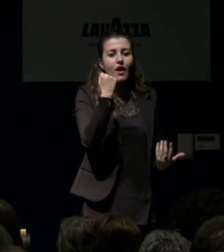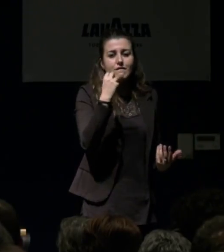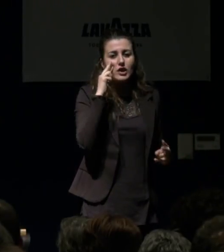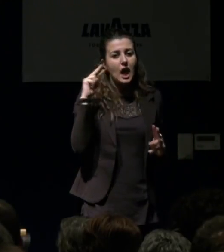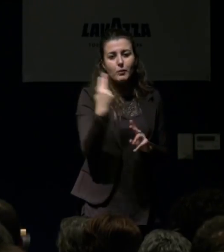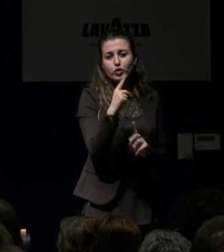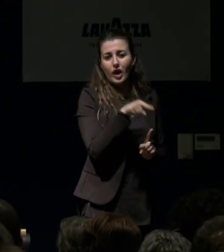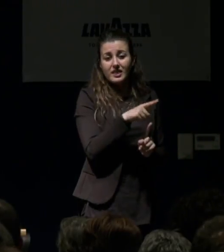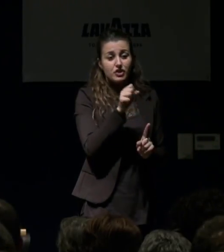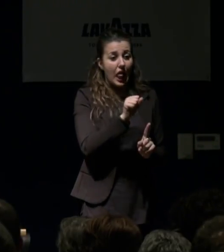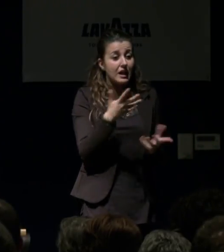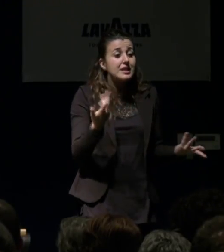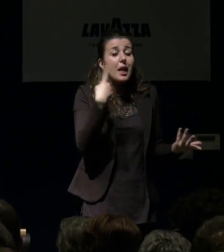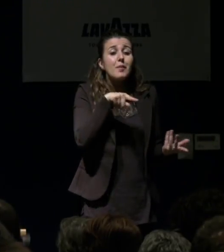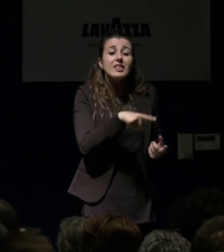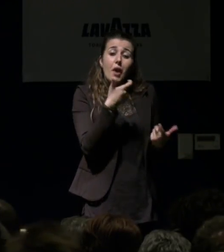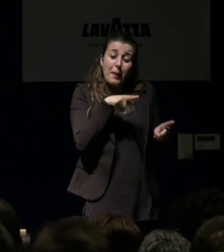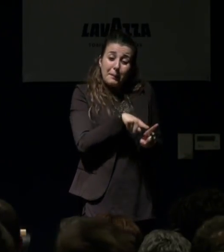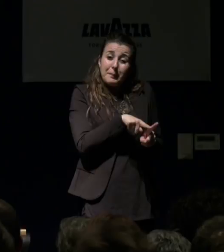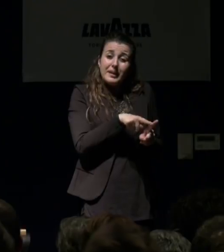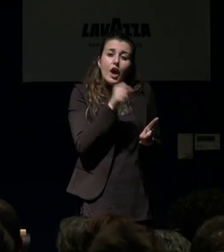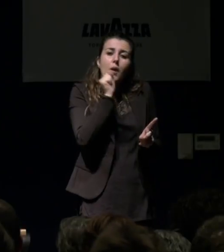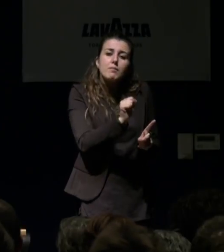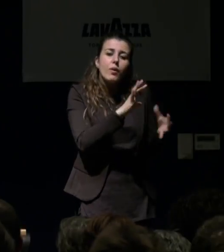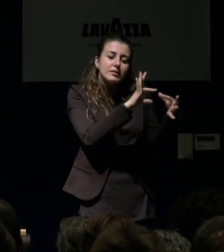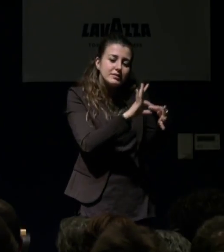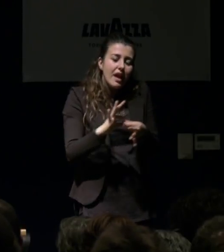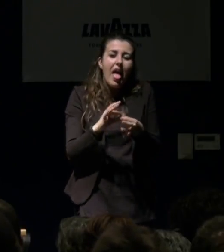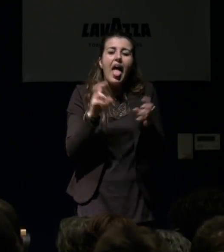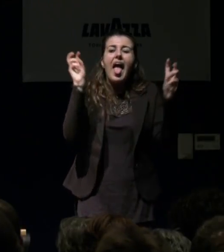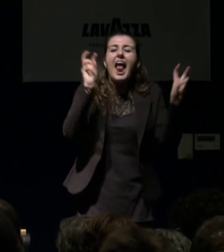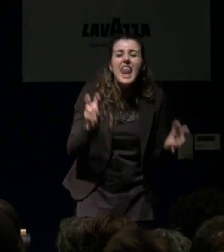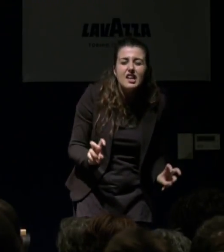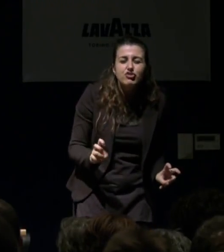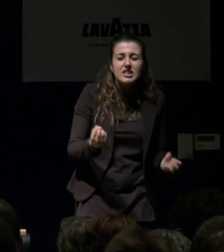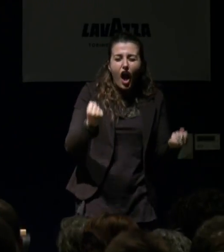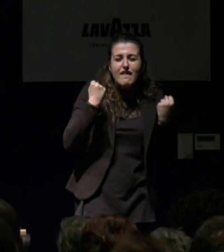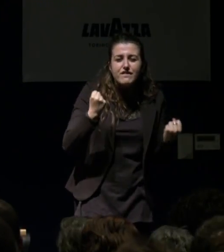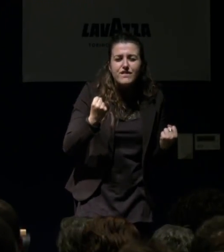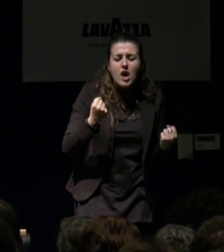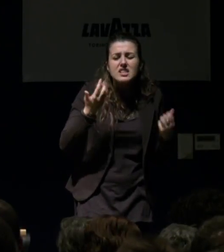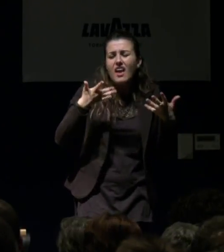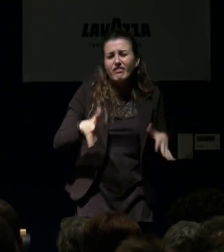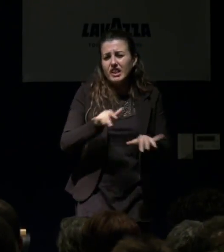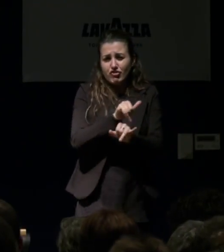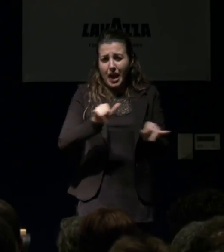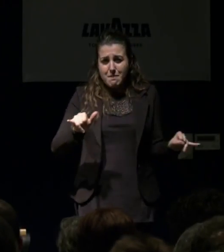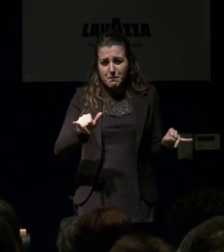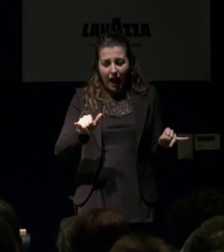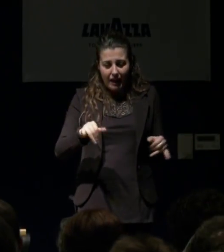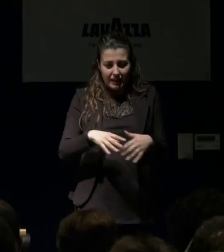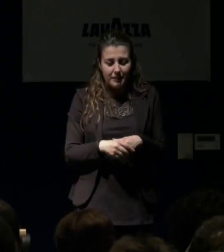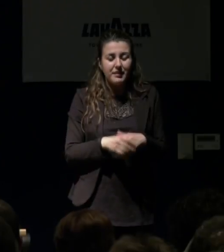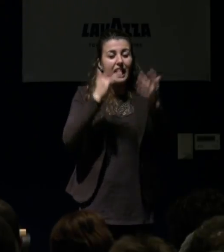soltanto così poteva attingere a una sorta di energia inesauribile se